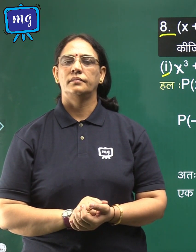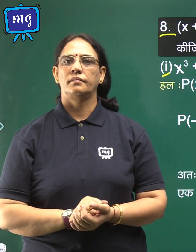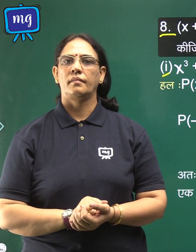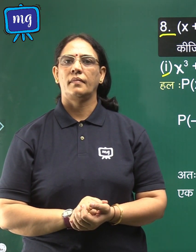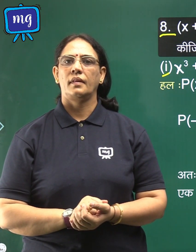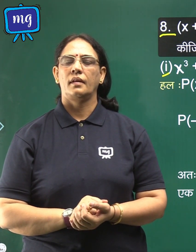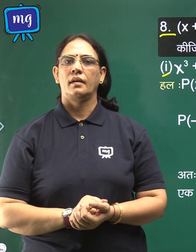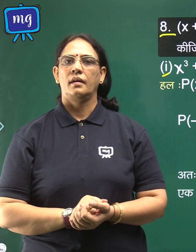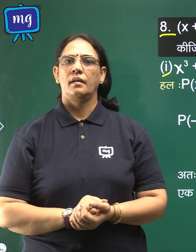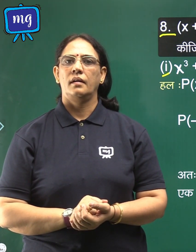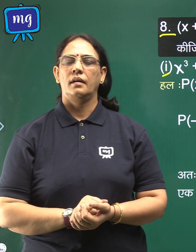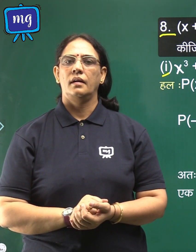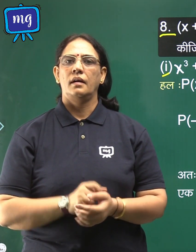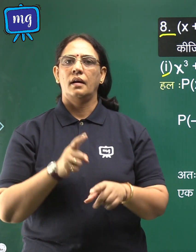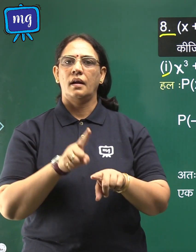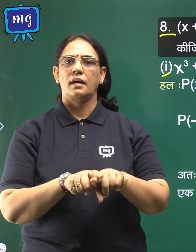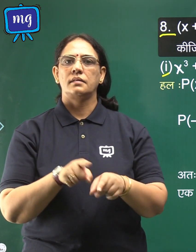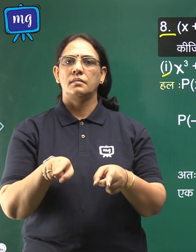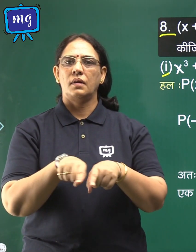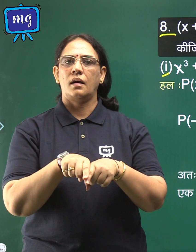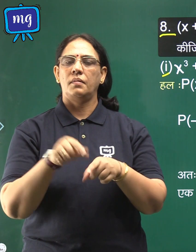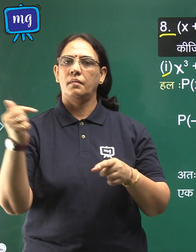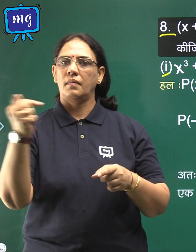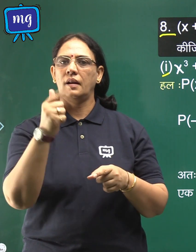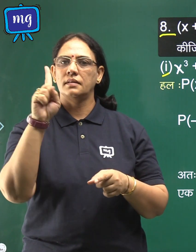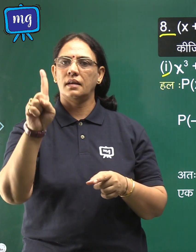एक्स बराबर -1 रखने पर